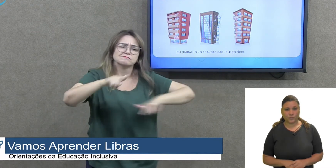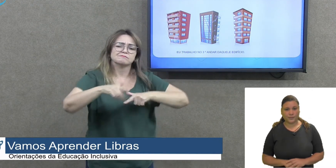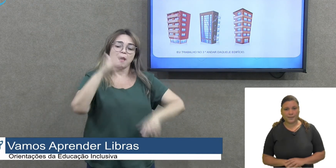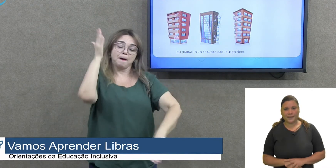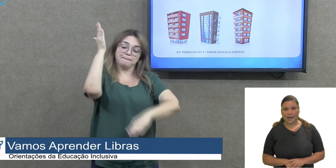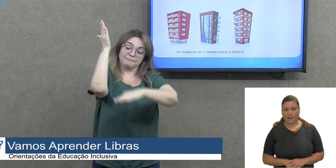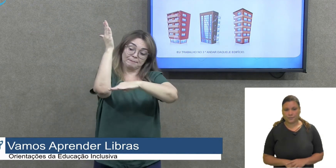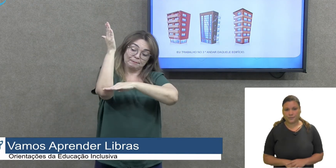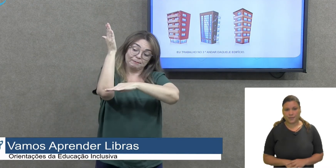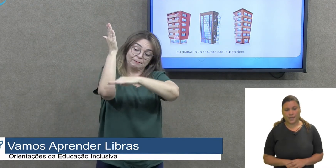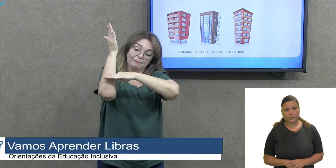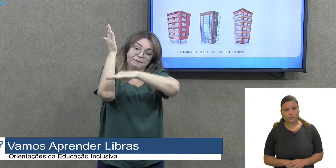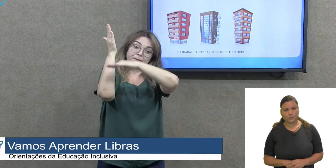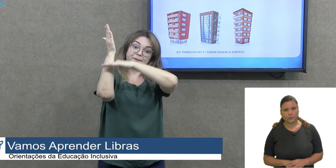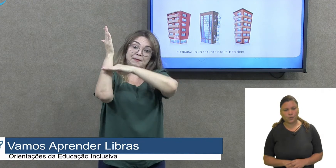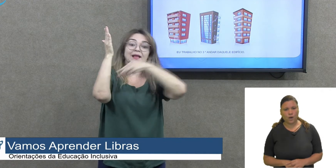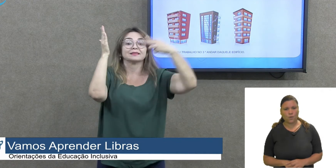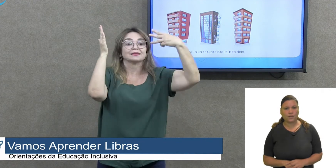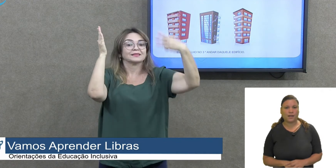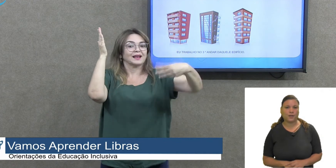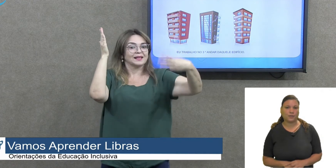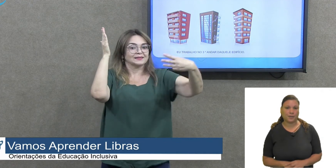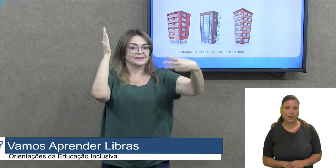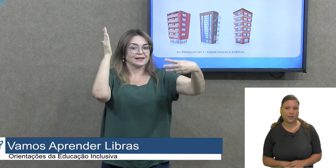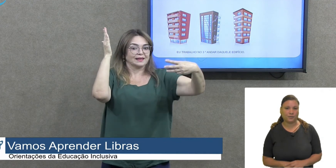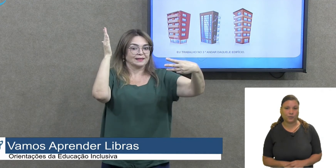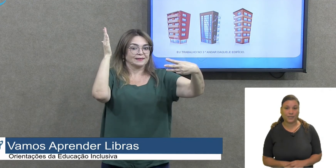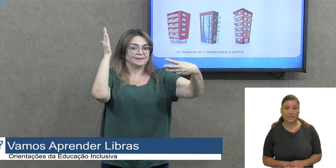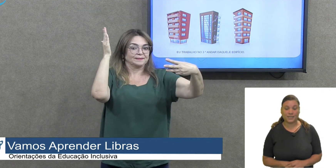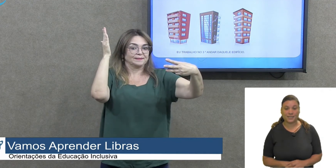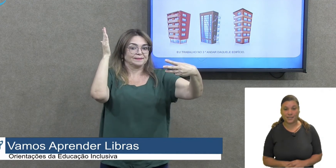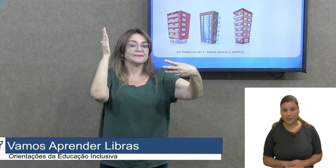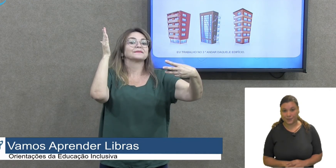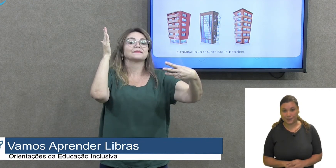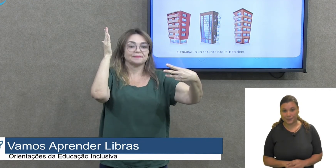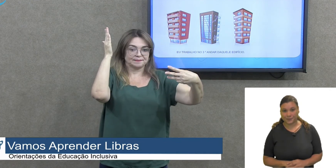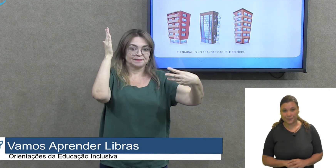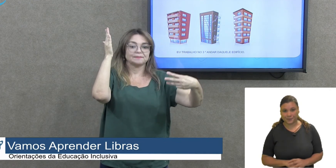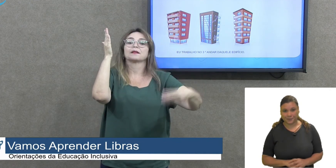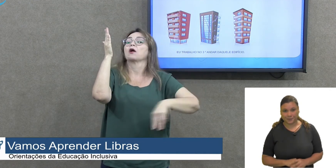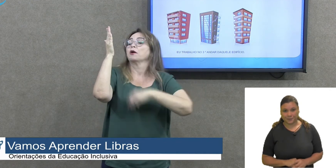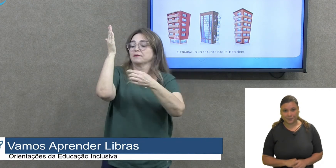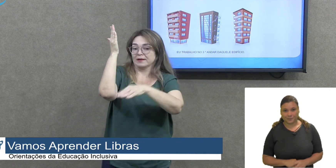Eu vou trabalhar, certo? Qual andar eu trabalho? Terceiro.